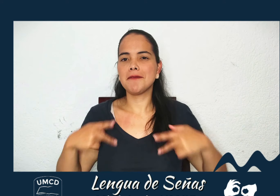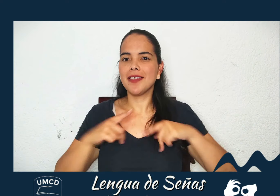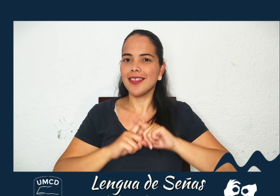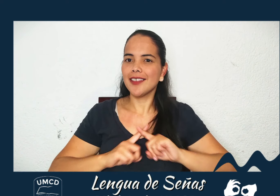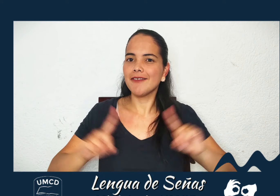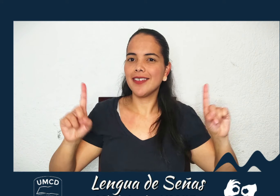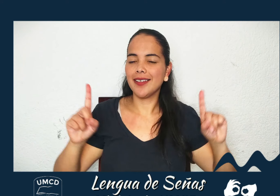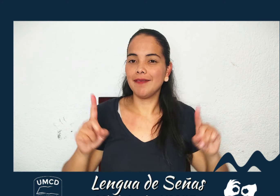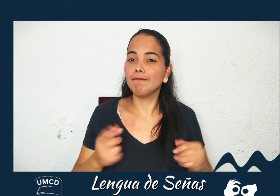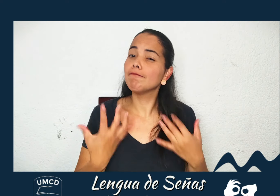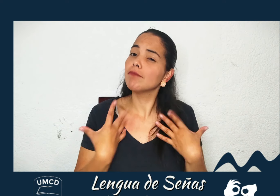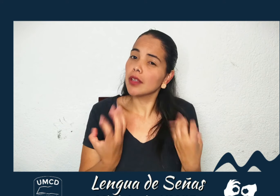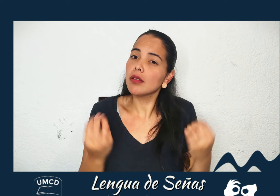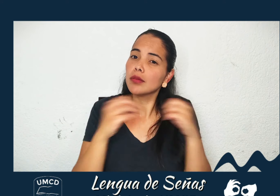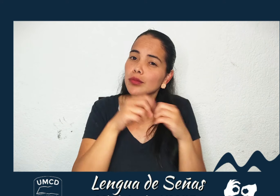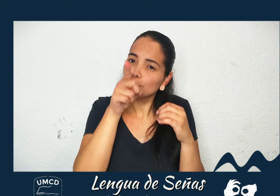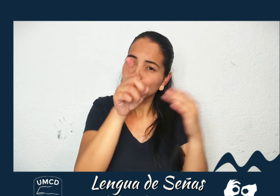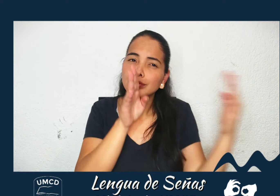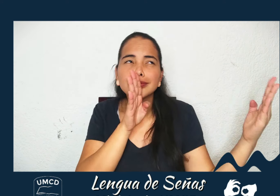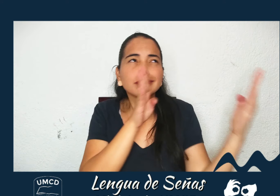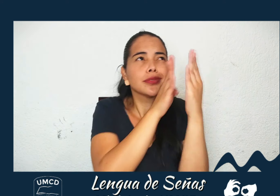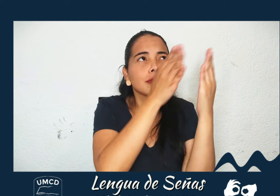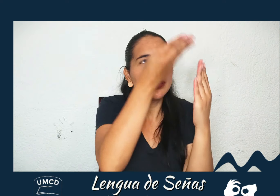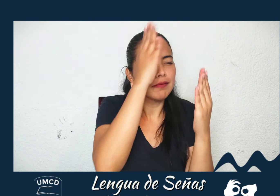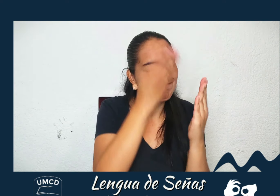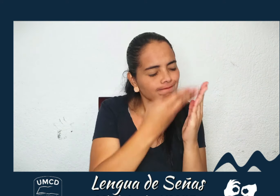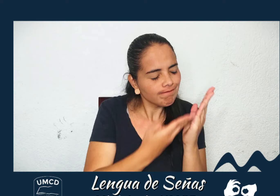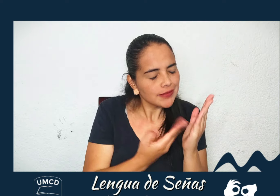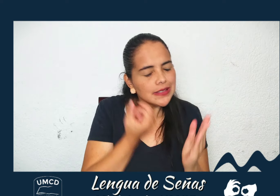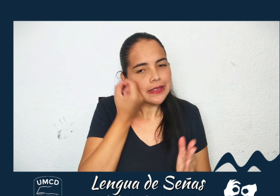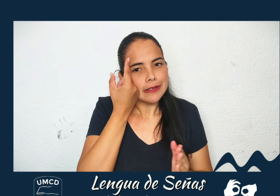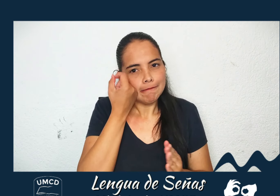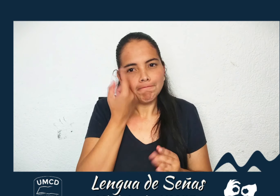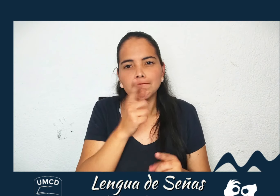nuestras vidas. Acerquémonos,